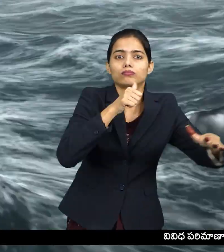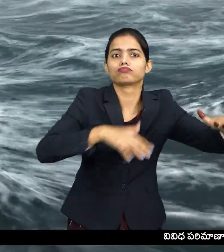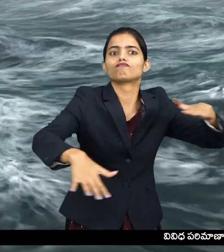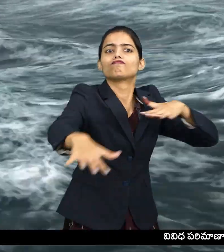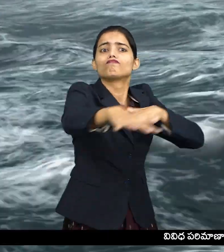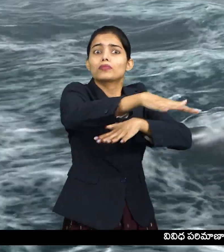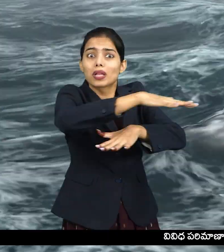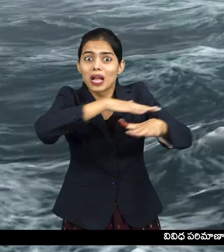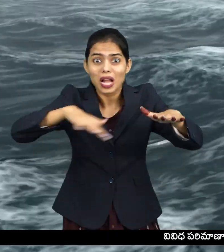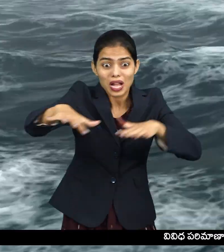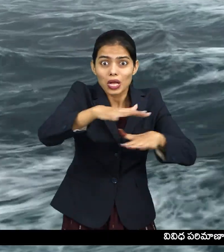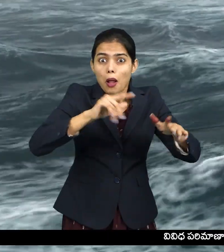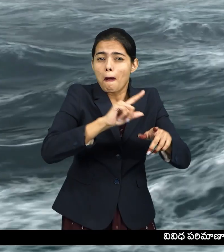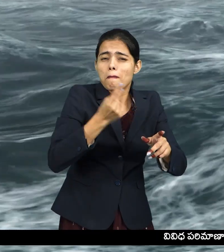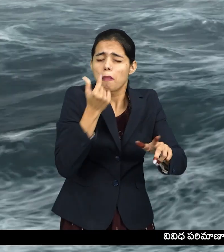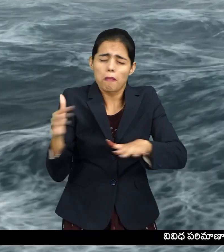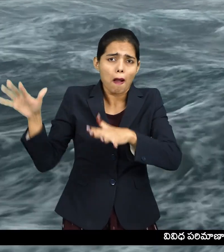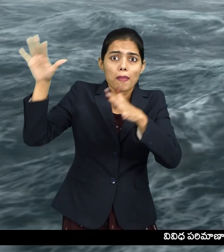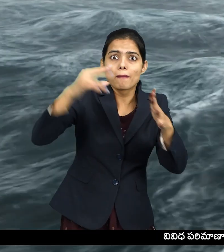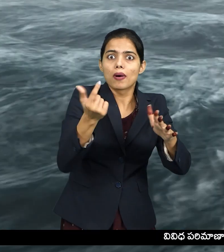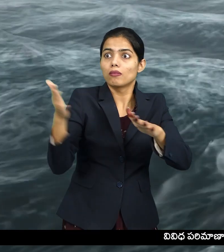వివిధ పరిణామాల